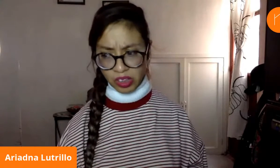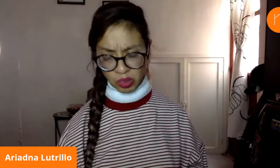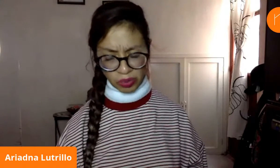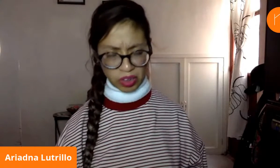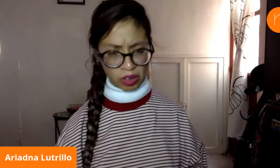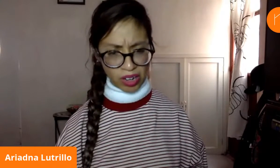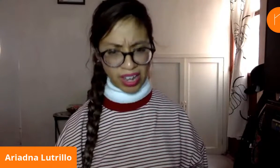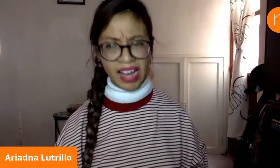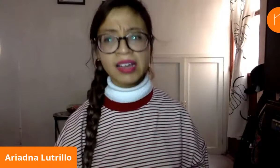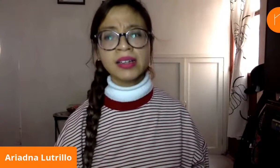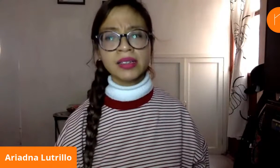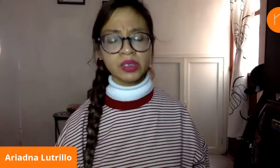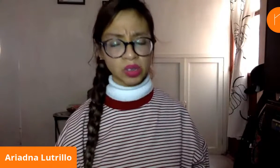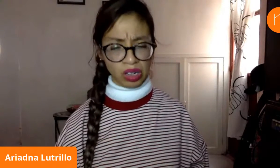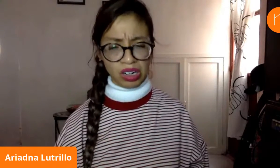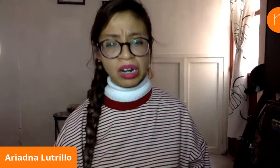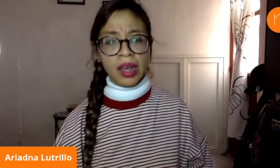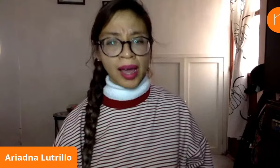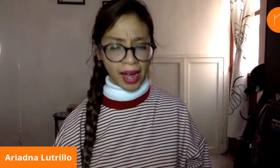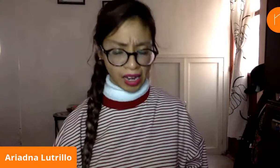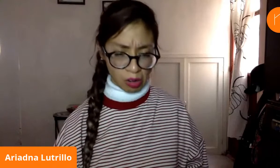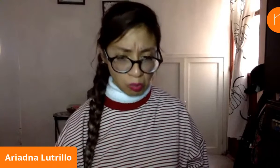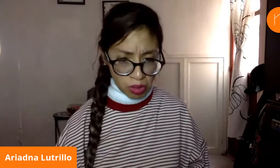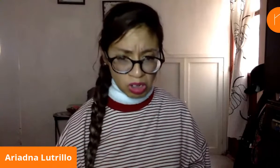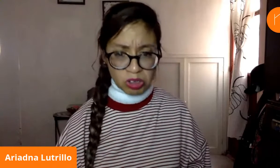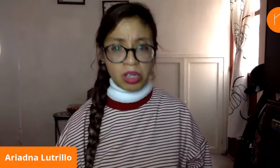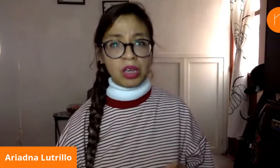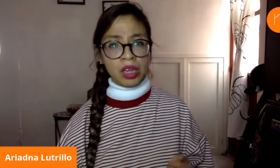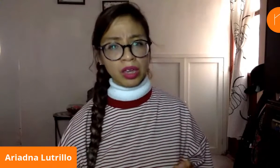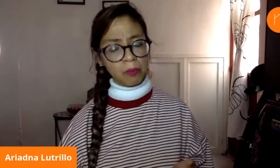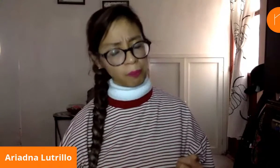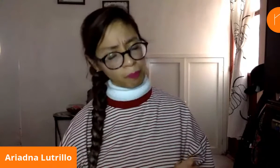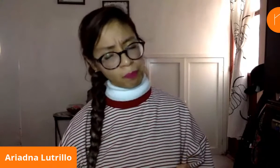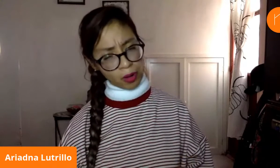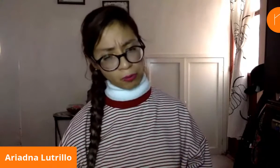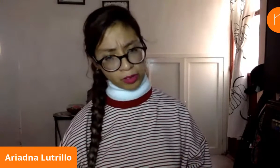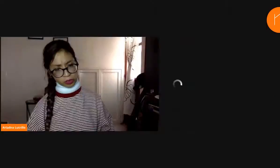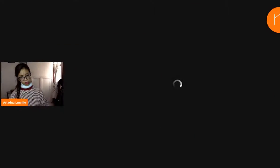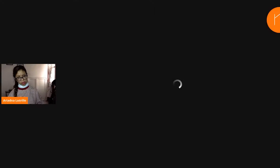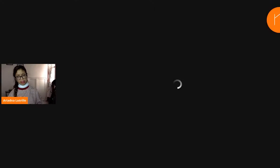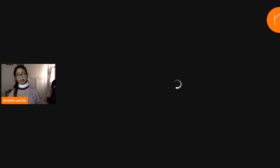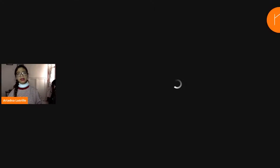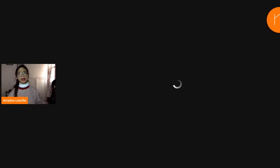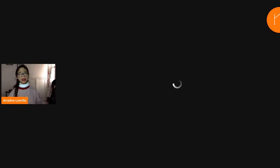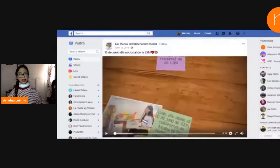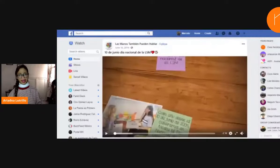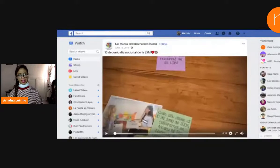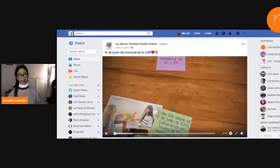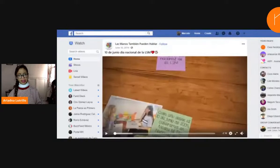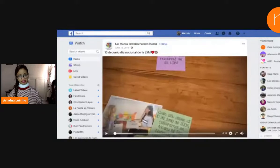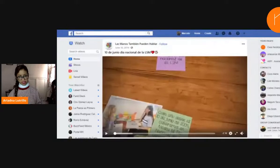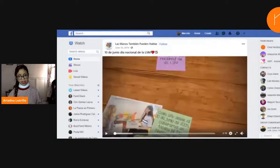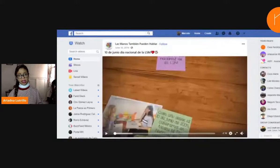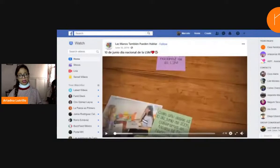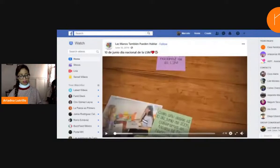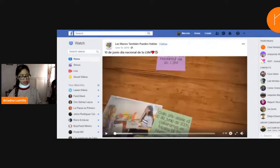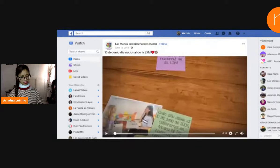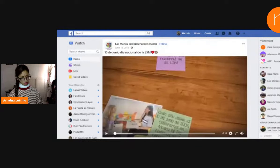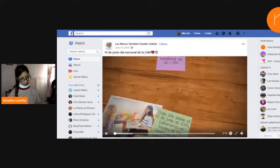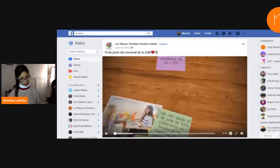En su mayoría son alumnos y profesores que están en